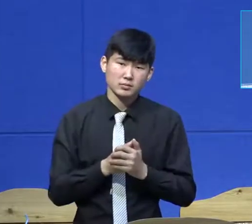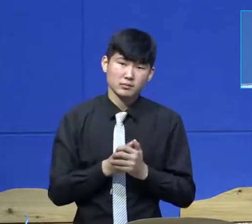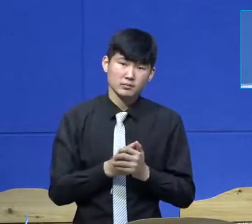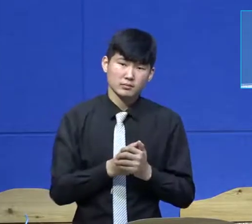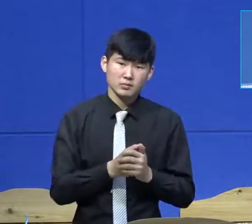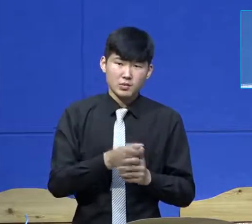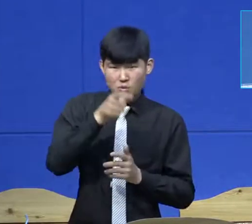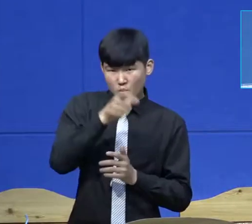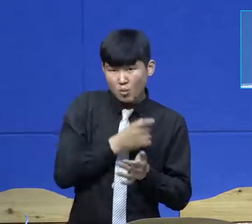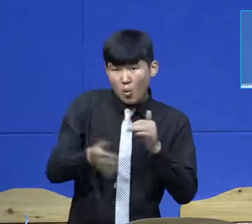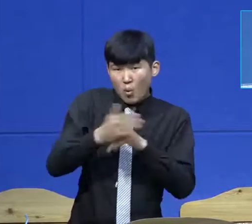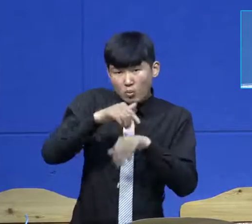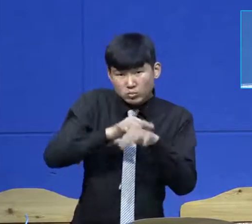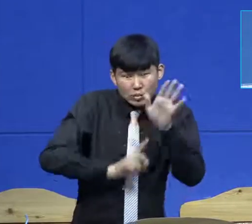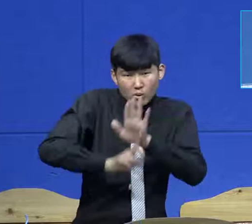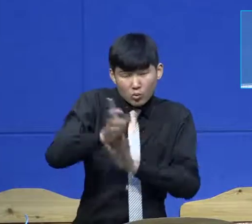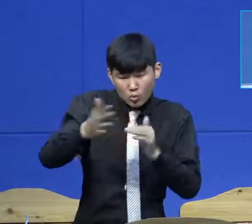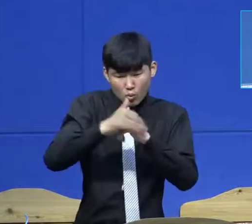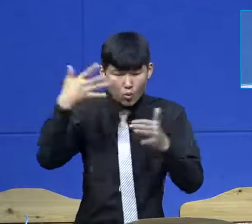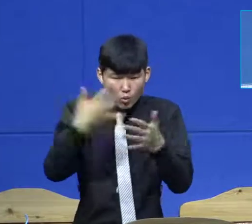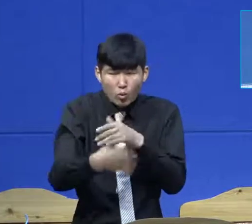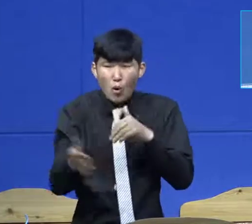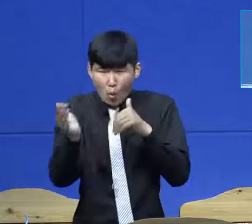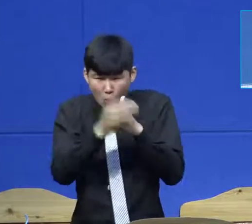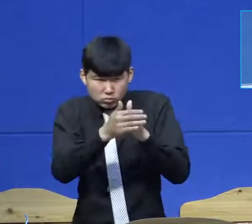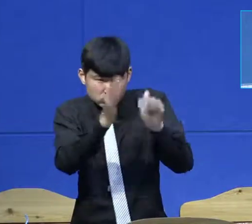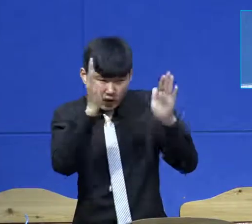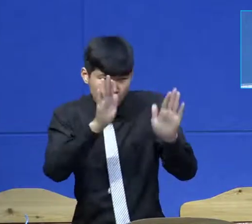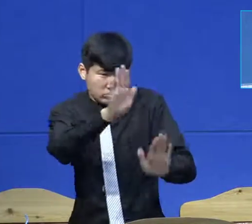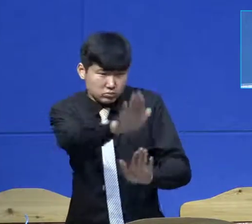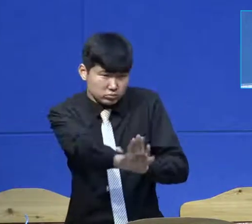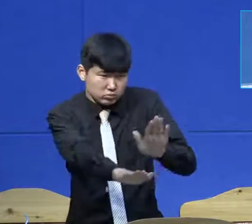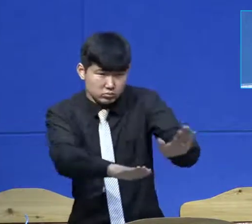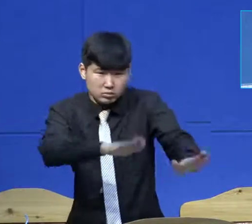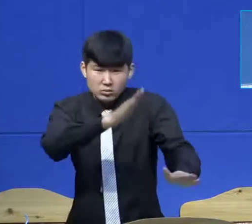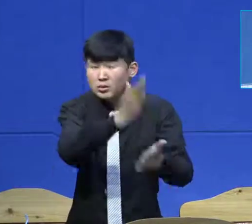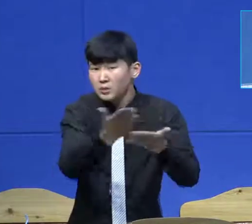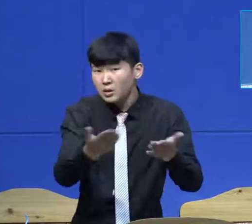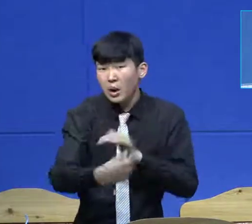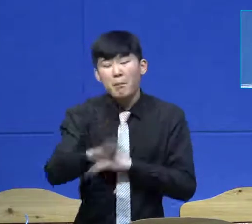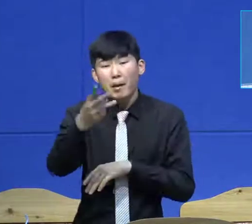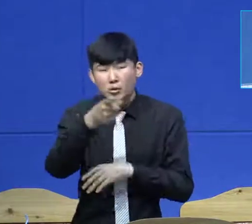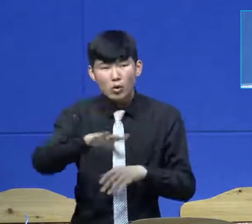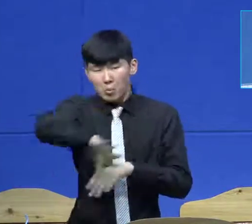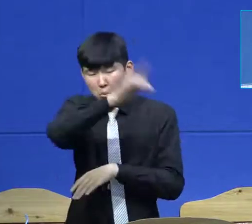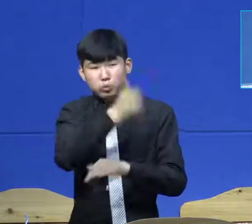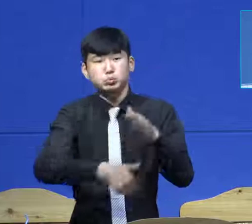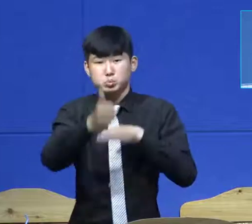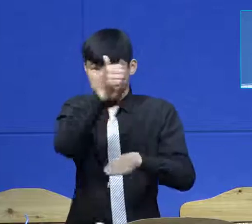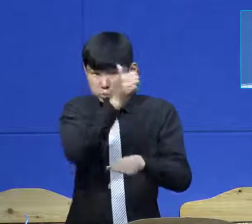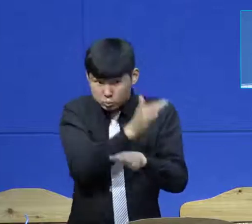Хүн өөх мөчөөсөө ахуулаад өөх хүртлэе өхөл рүүгээ чиглээд явцгааж байгаа. Магадгүй энүүгээр бүх юм дуустдаг юм